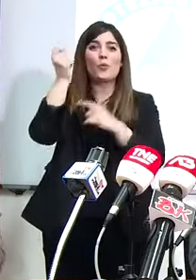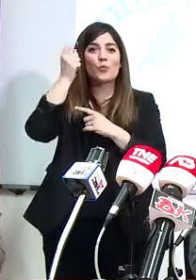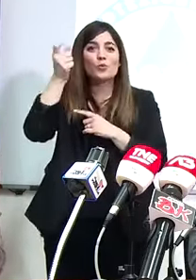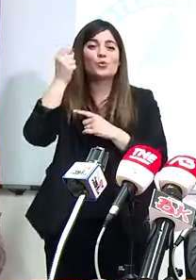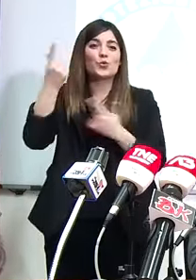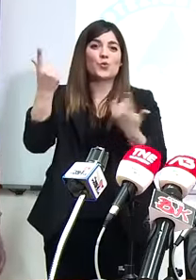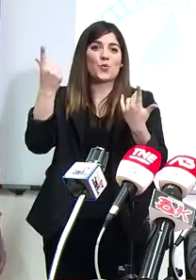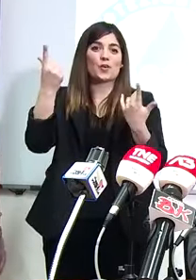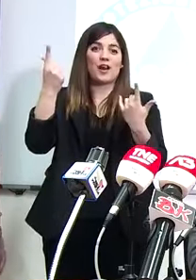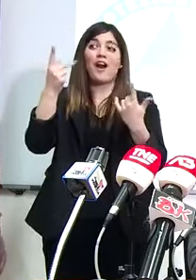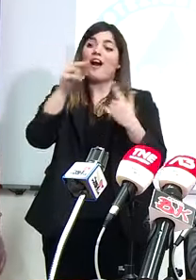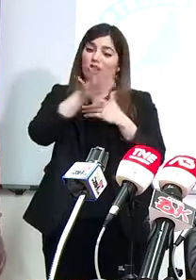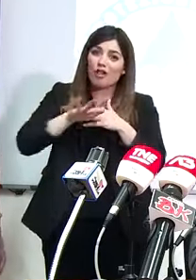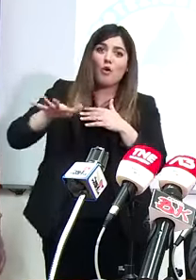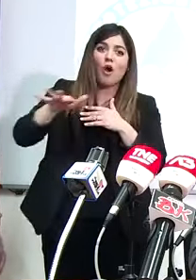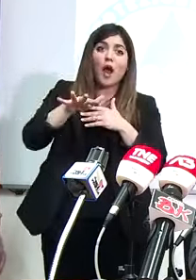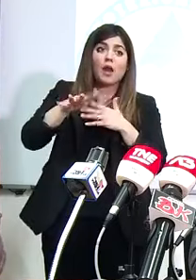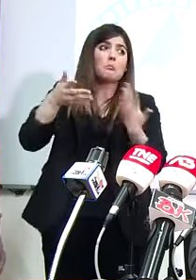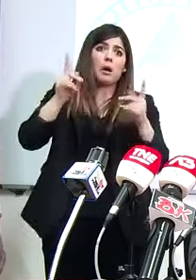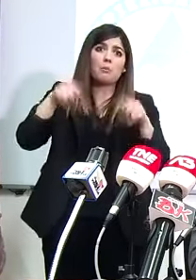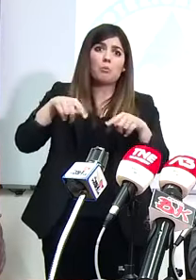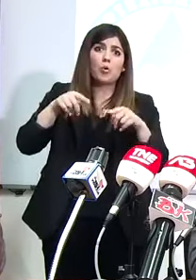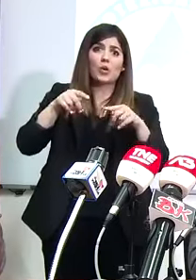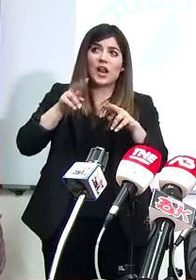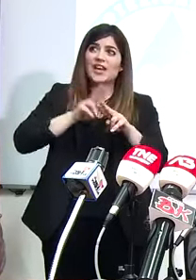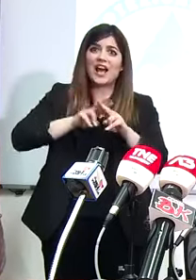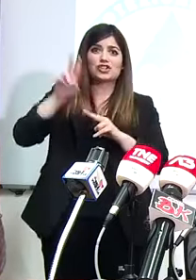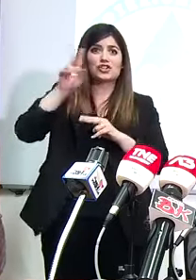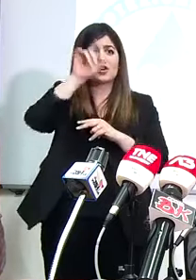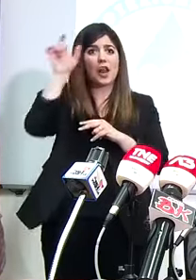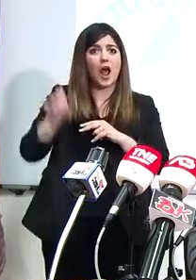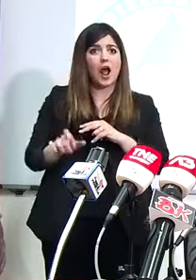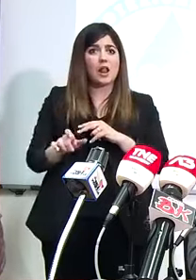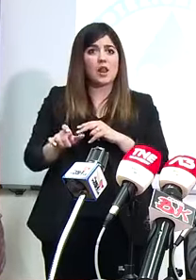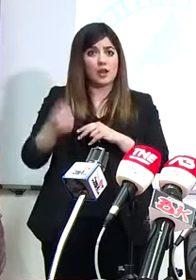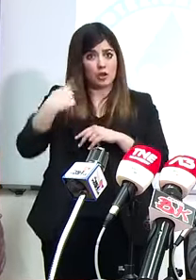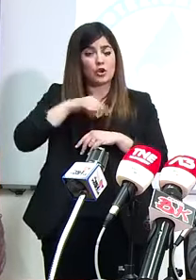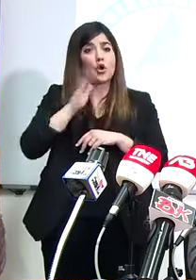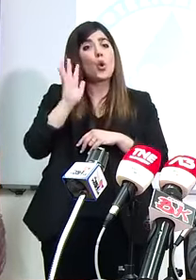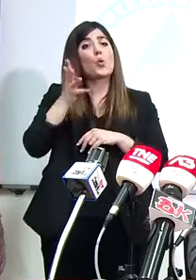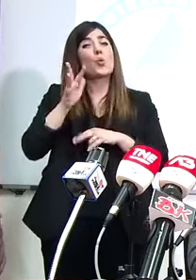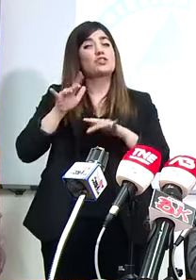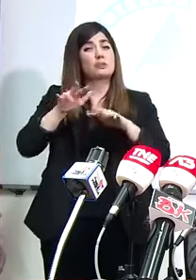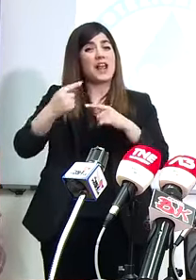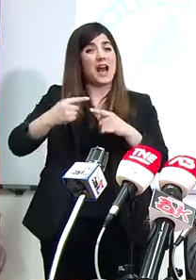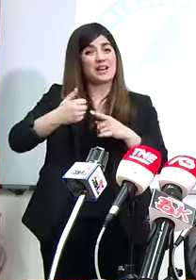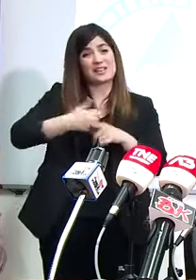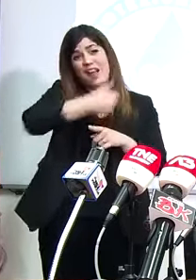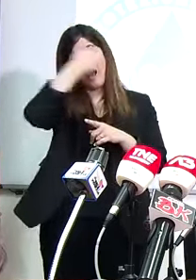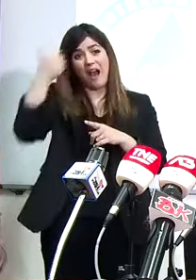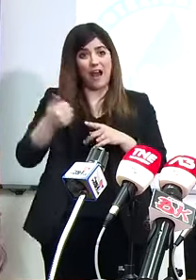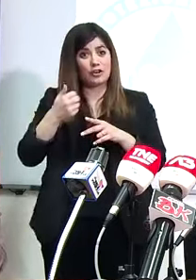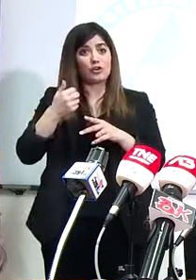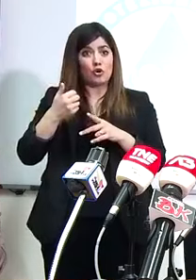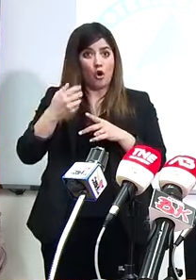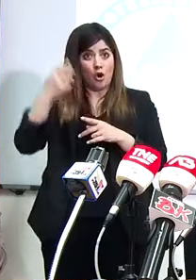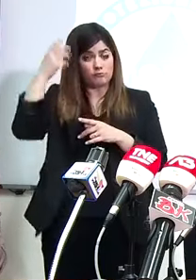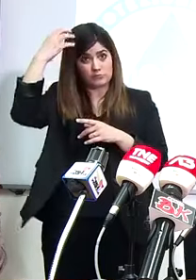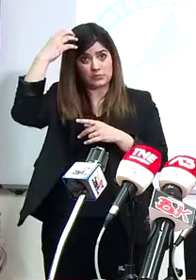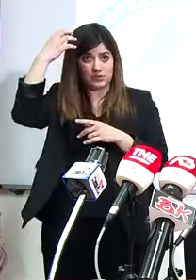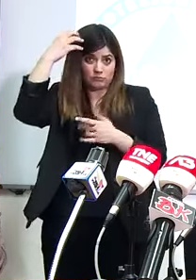perché il veneto è anche un contribuente netto lascia 15 miliardi all'anno roma sui vaccini io non ho grandi novità